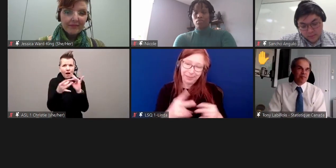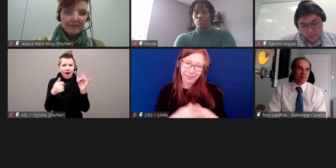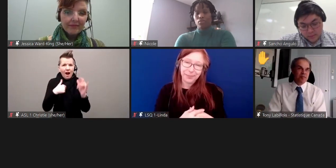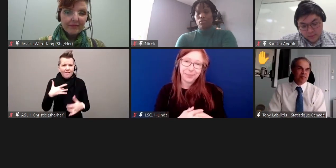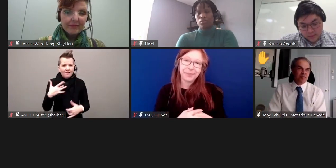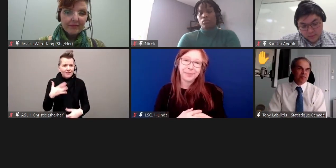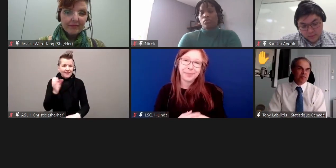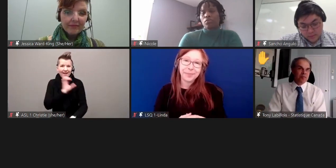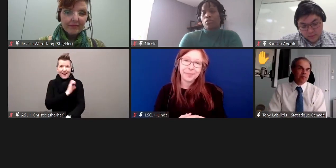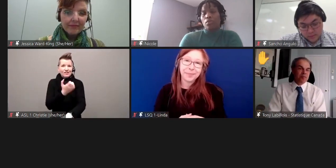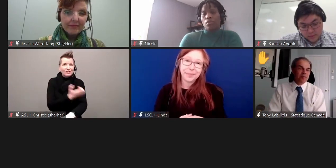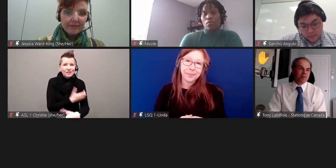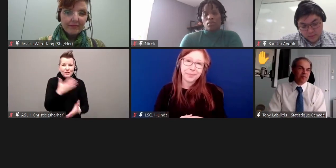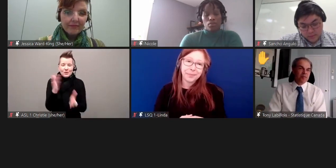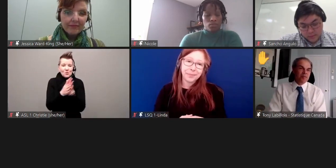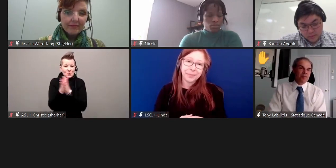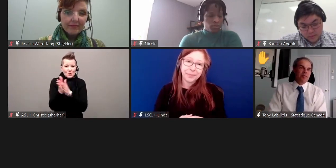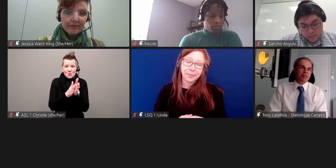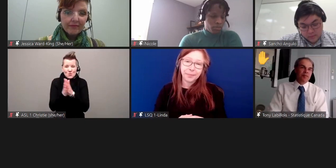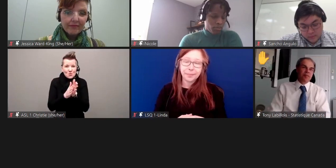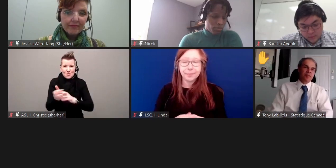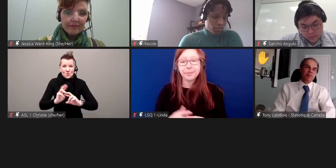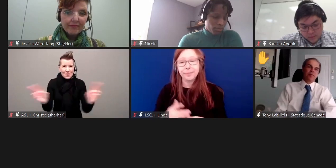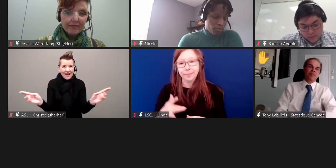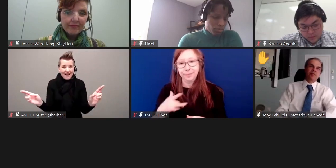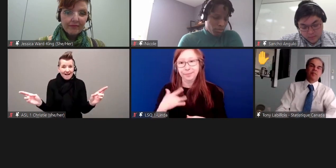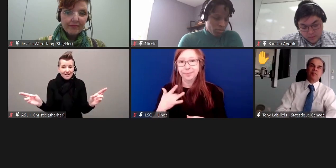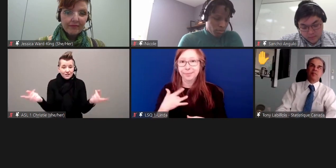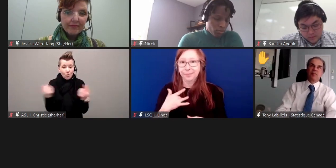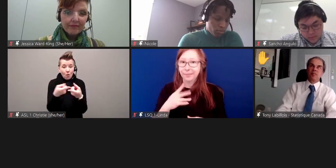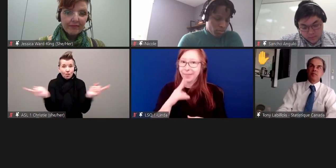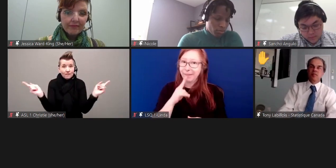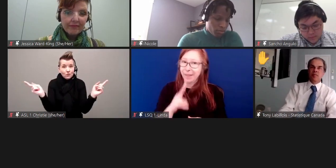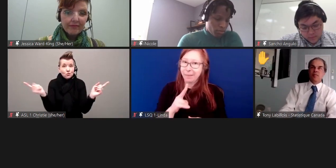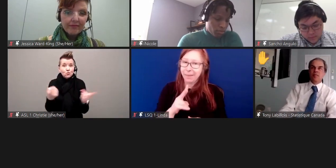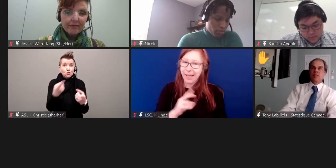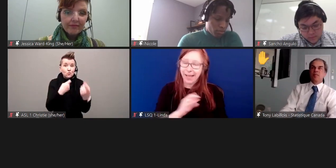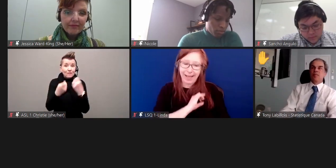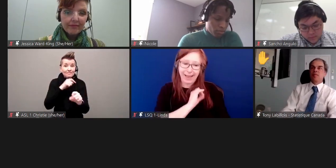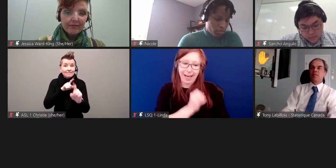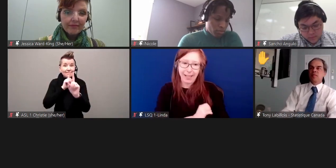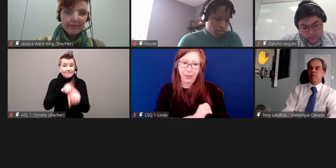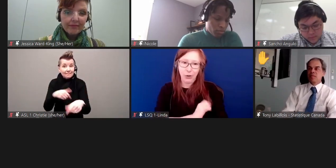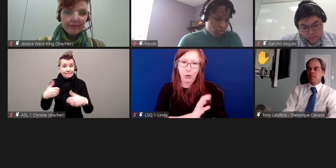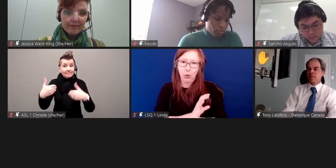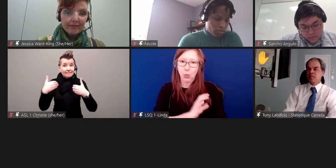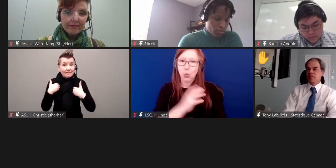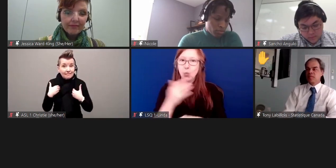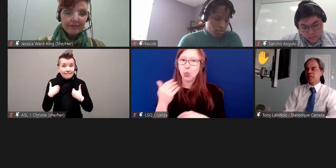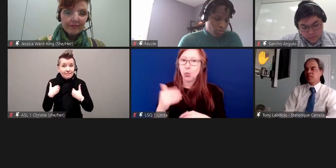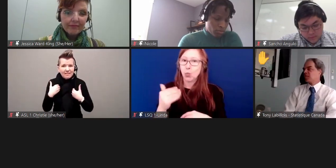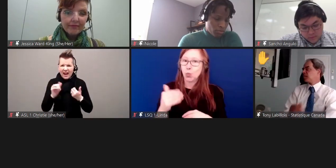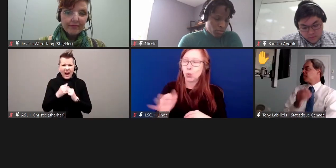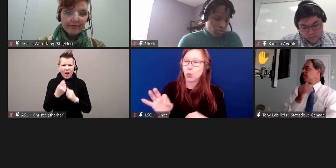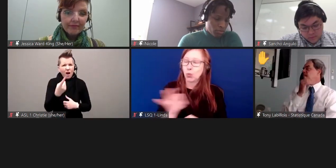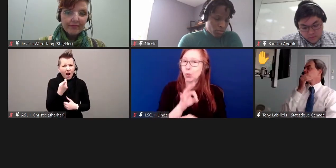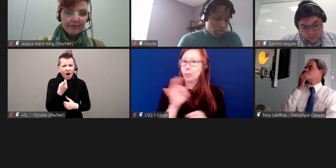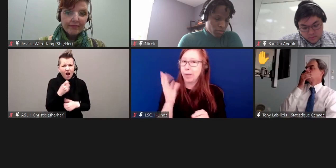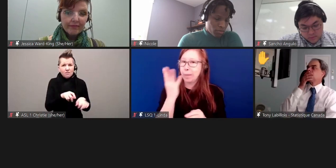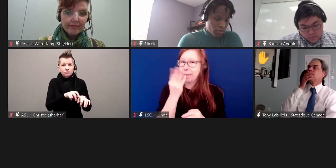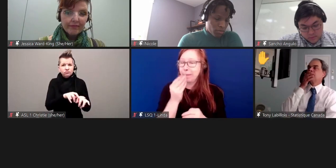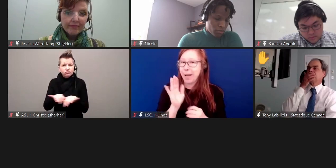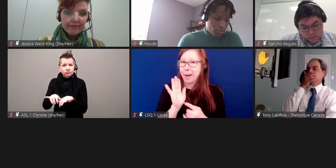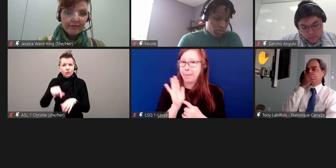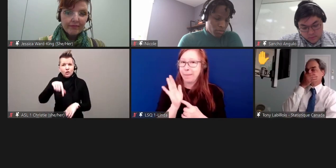Je me sens vraiment dynamisé. Ça a été de merveilleuses présentations. Si